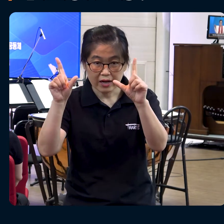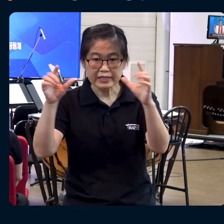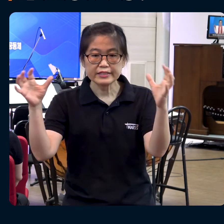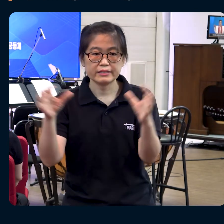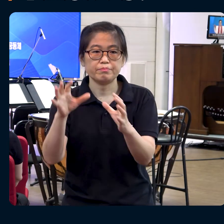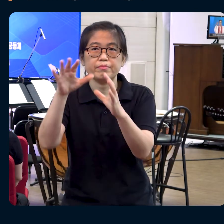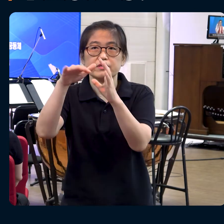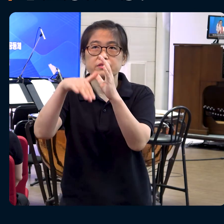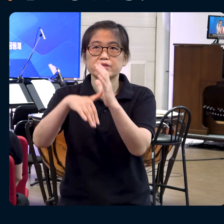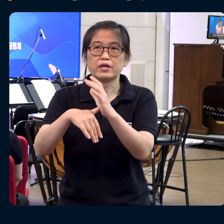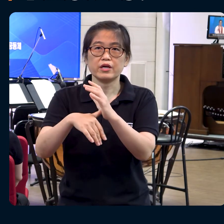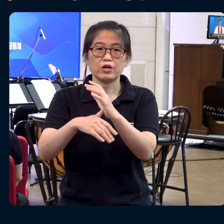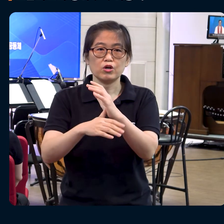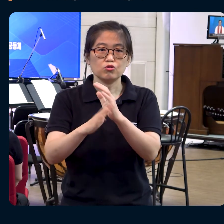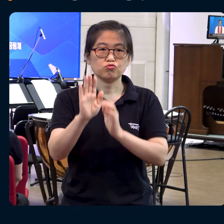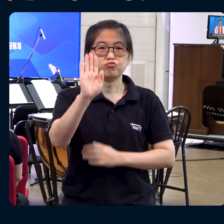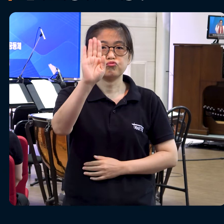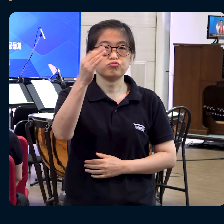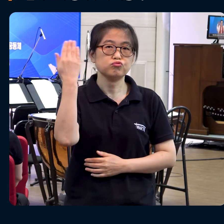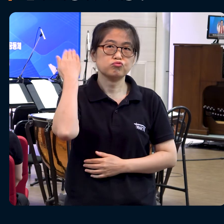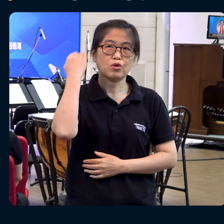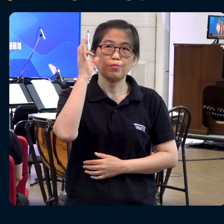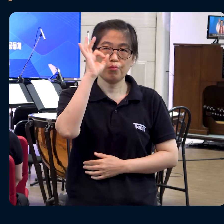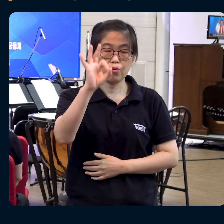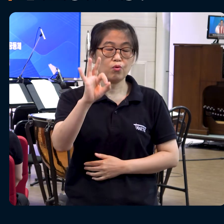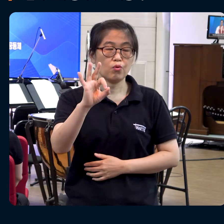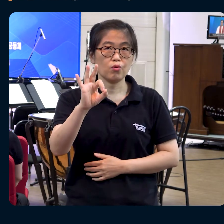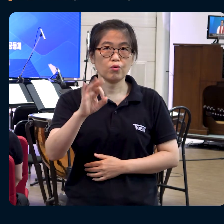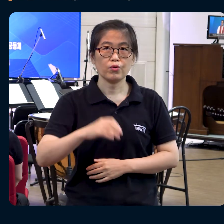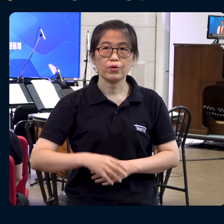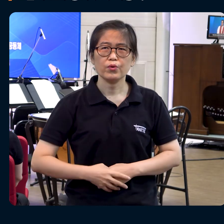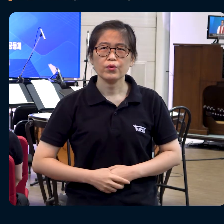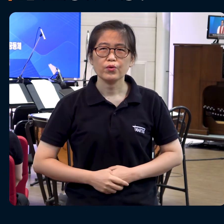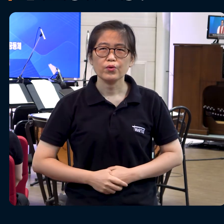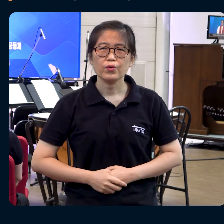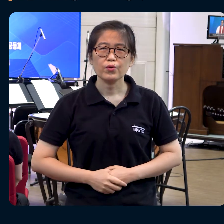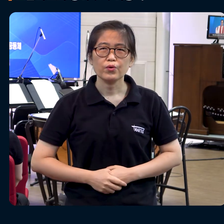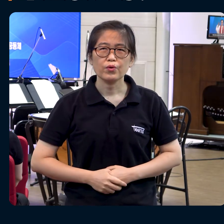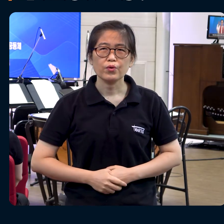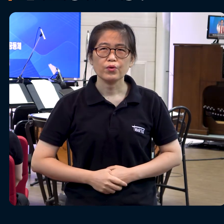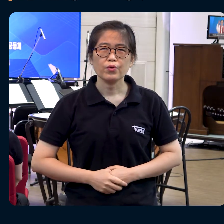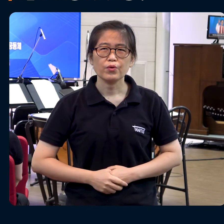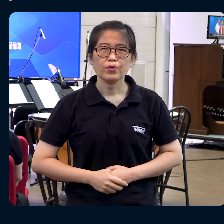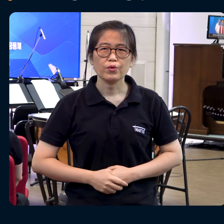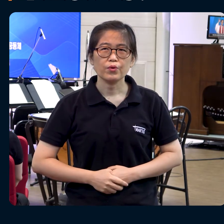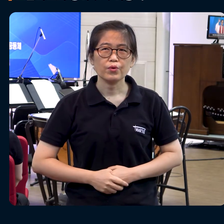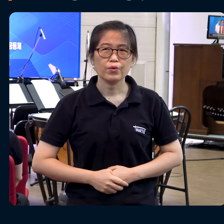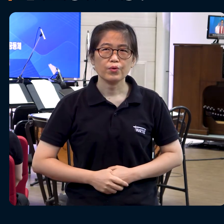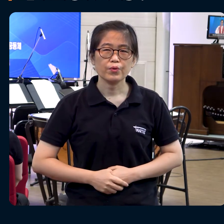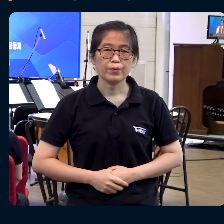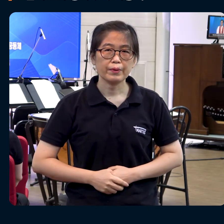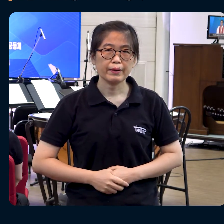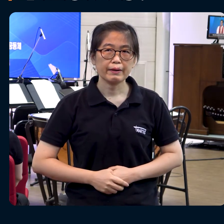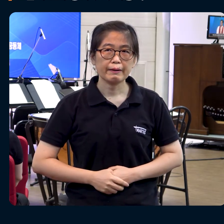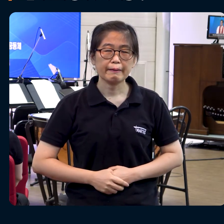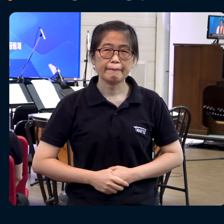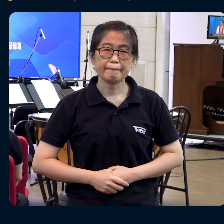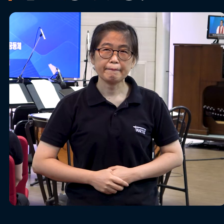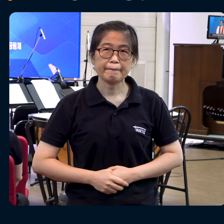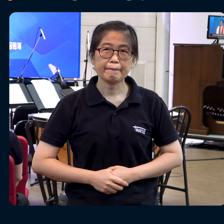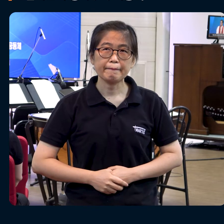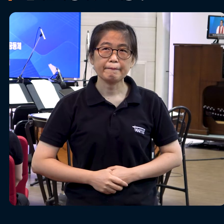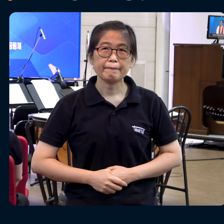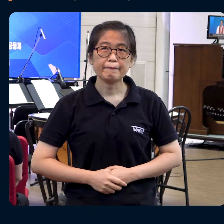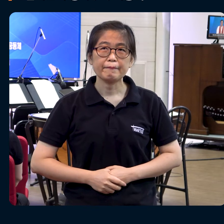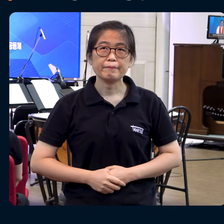날 집회를 하고 있는데 저 뒤에 어떤 환상이 나타납니다. 그 환상을 보는 순간